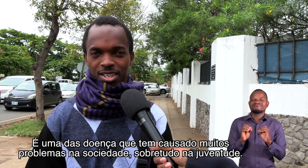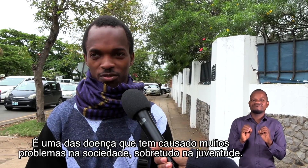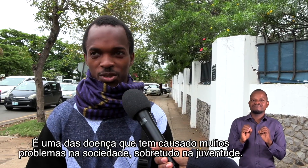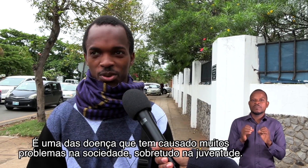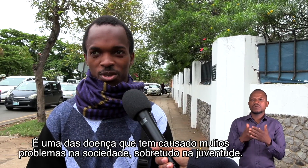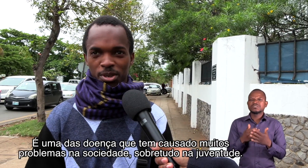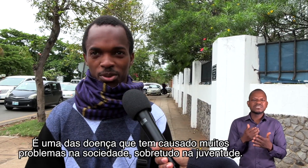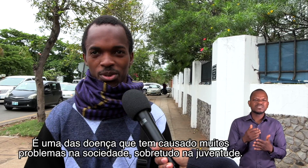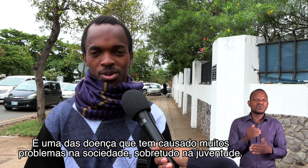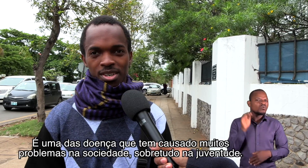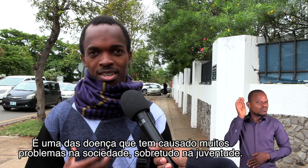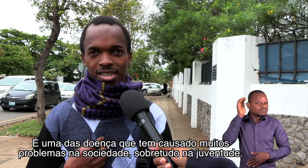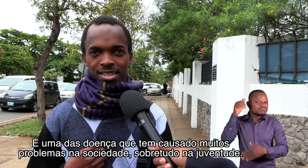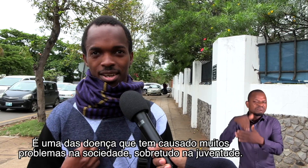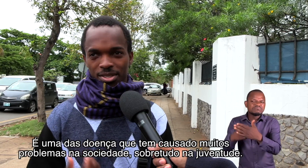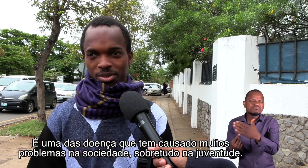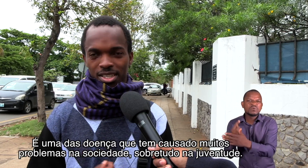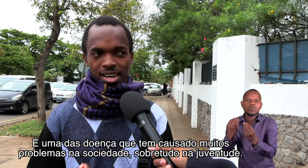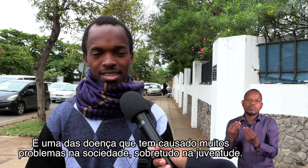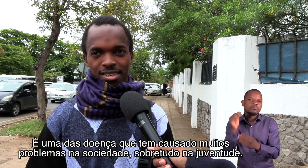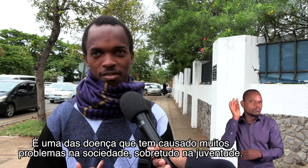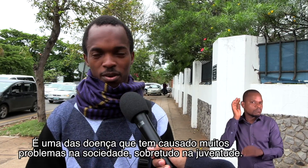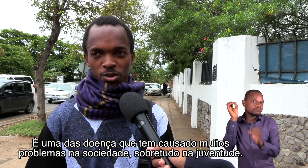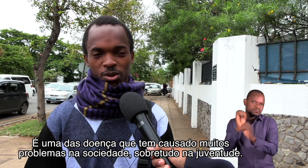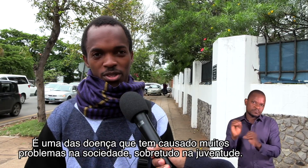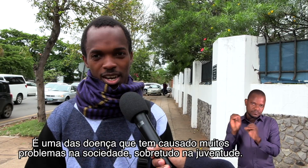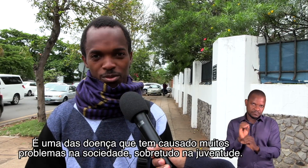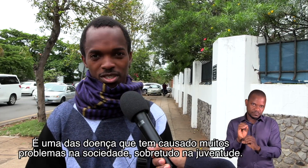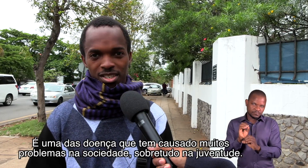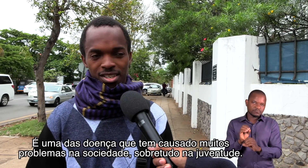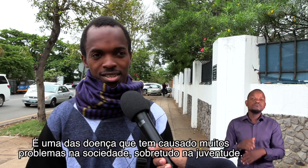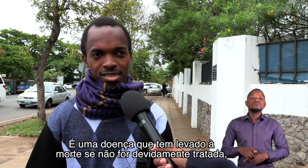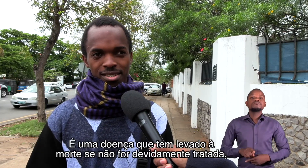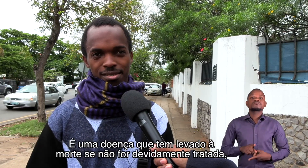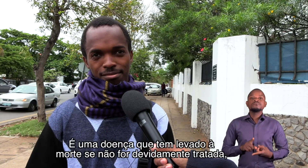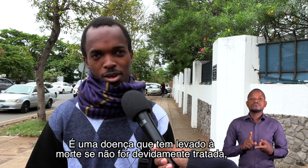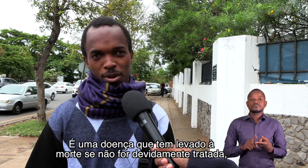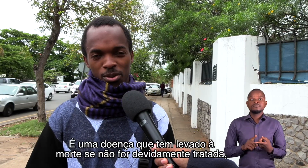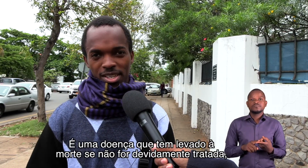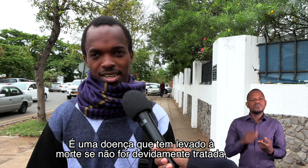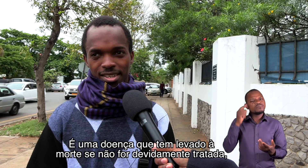na juventude, sobretudo, na nossa sociedade em que vivemos, nos encontramos. É uma doença